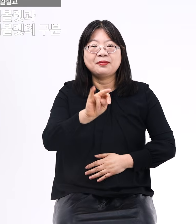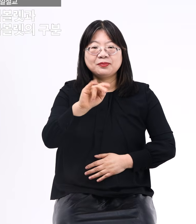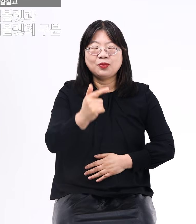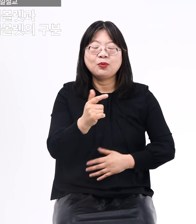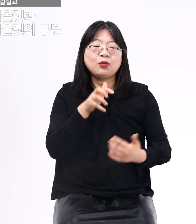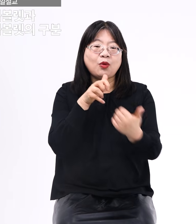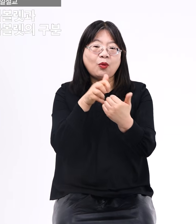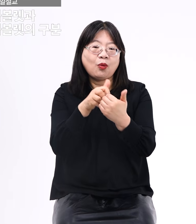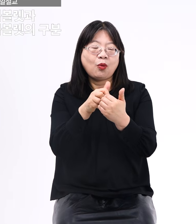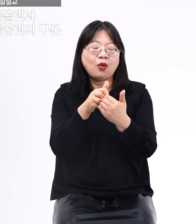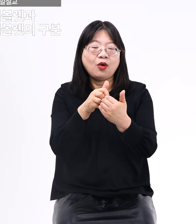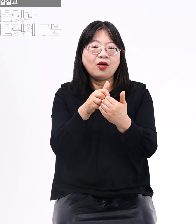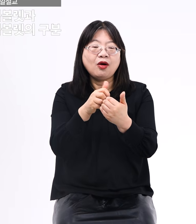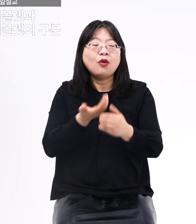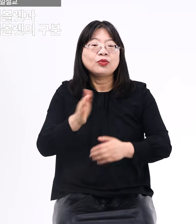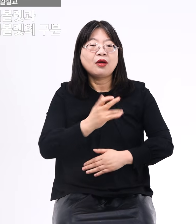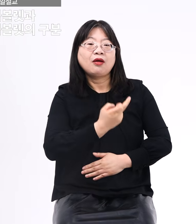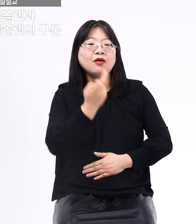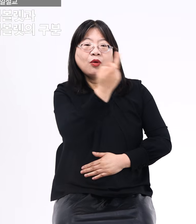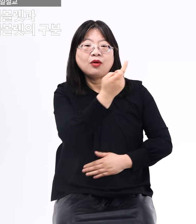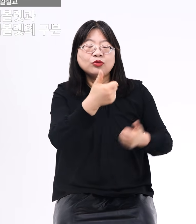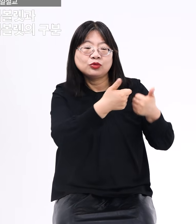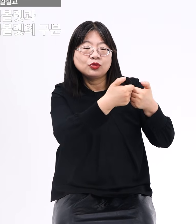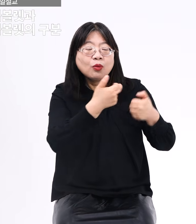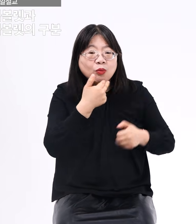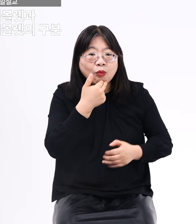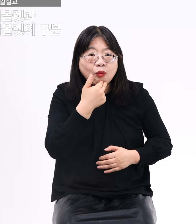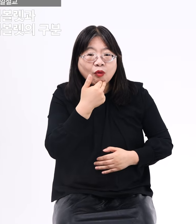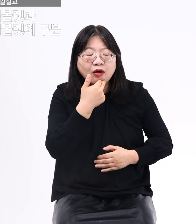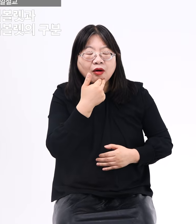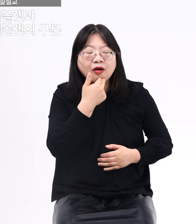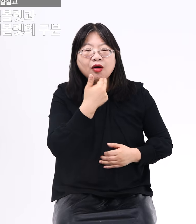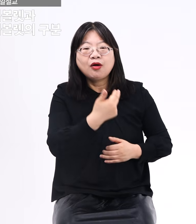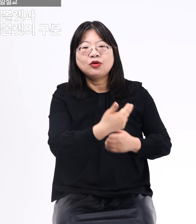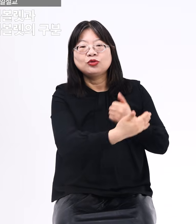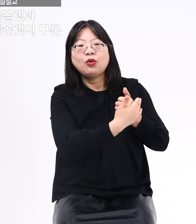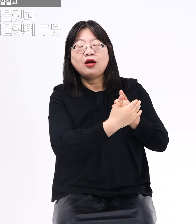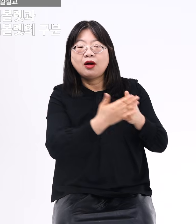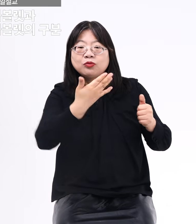하면서 의논 한마디 안에 그리고 나한테 도움을 한 청에